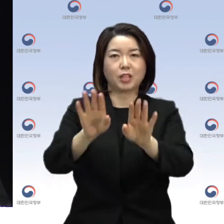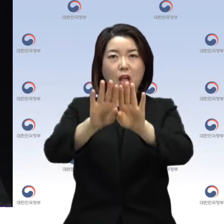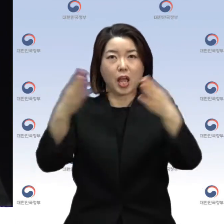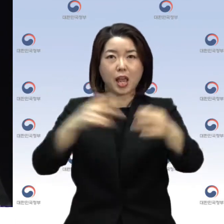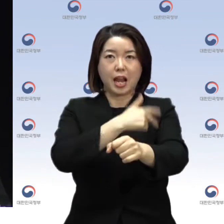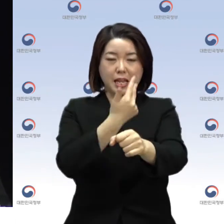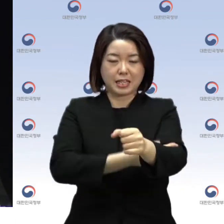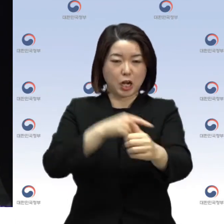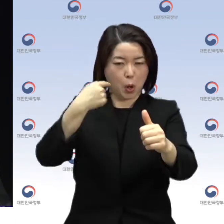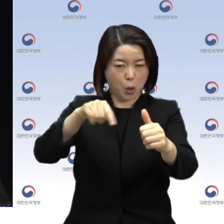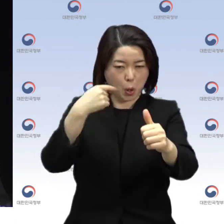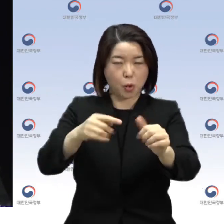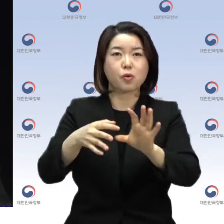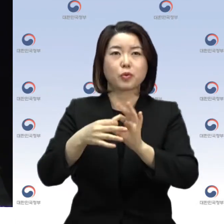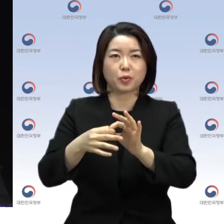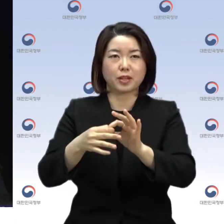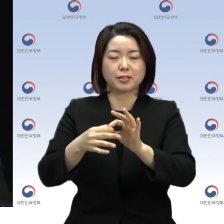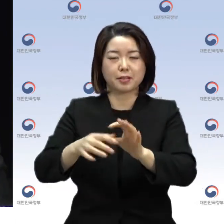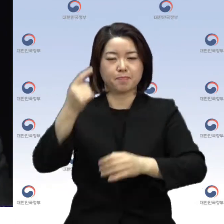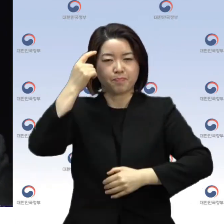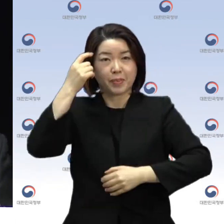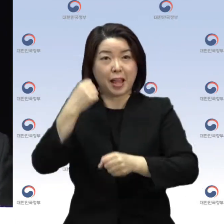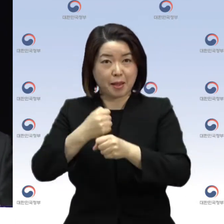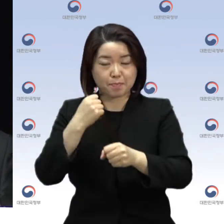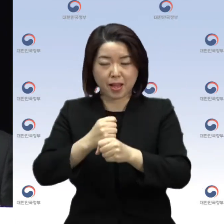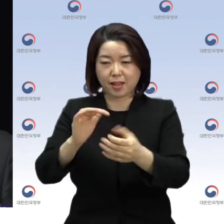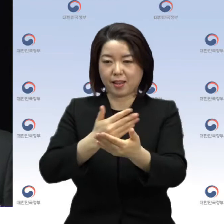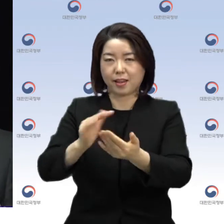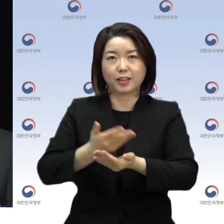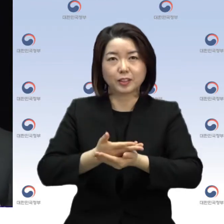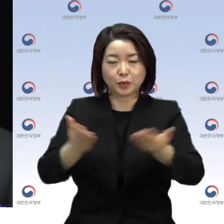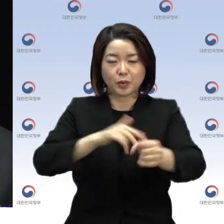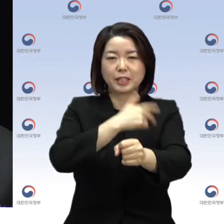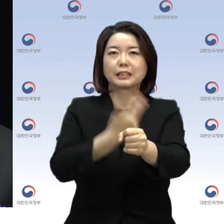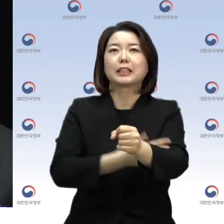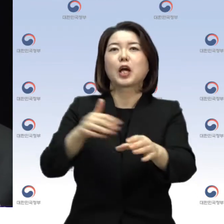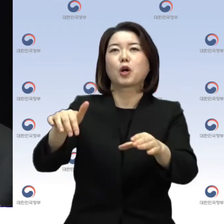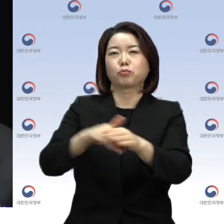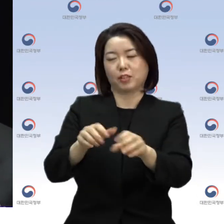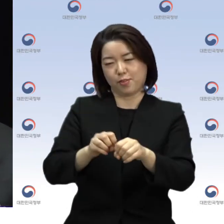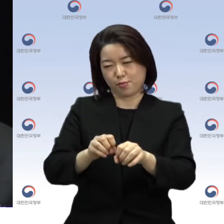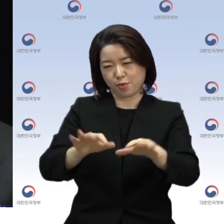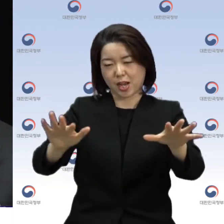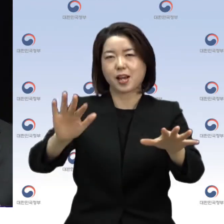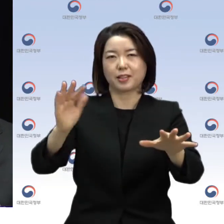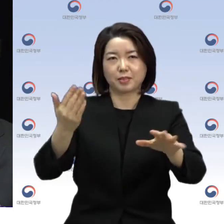위해서 통해서 창작과 나눔의 저작권 문화를 확산하겠습니다.